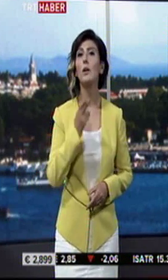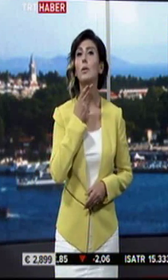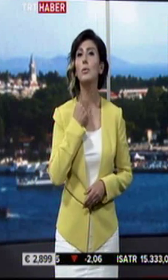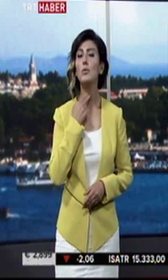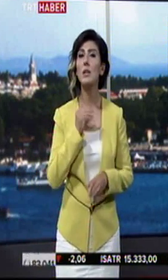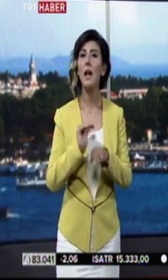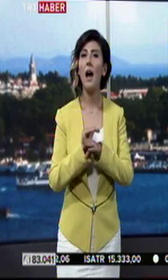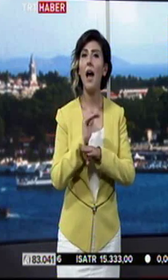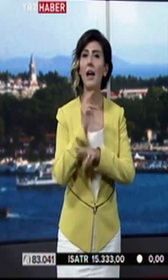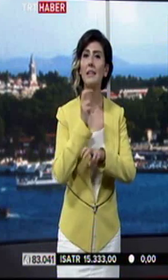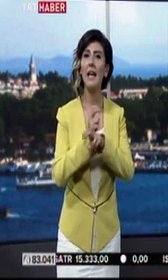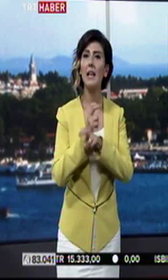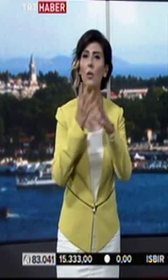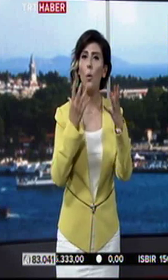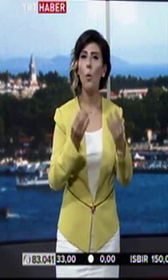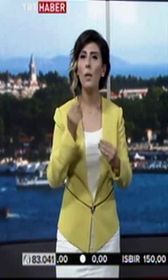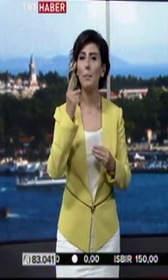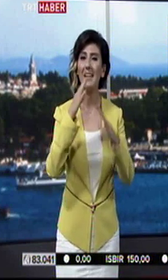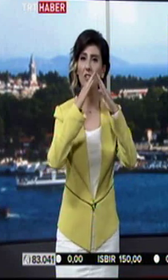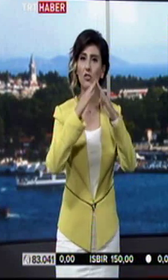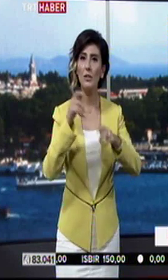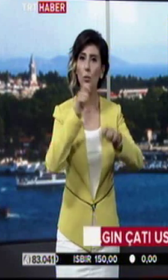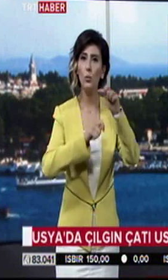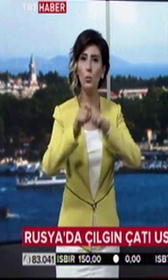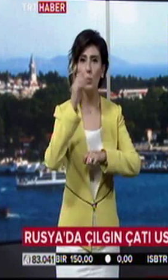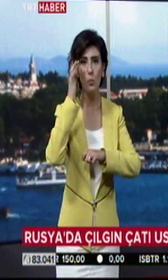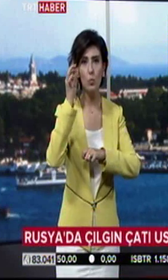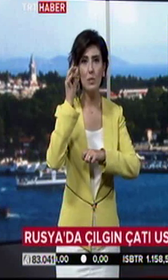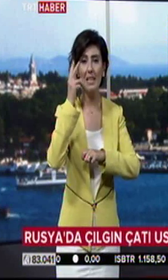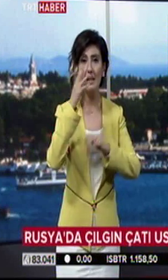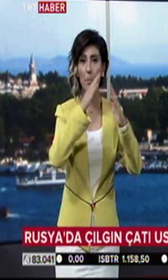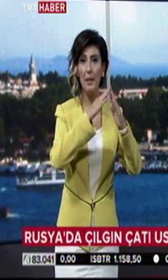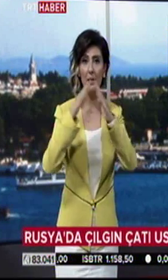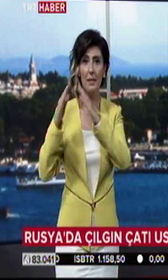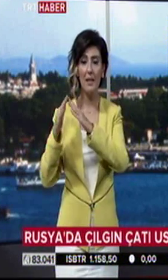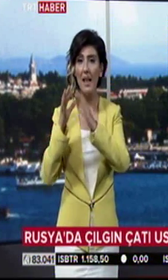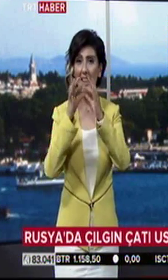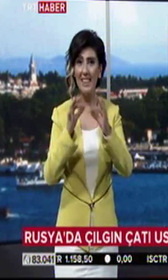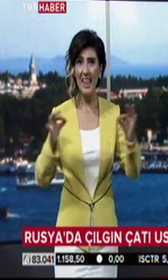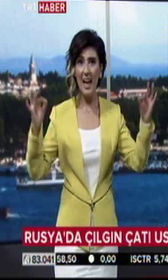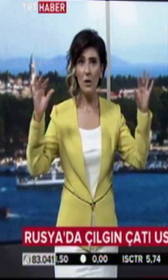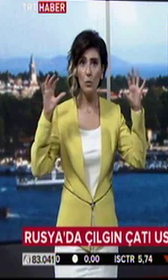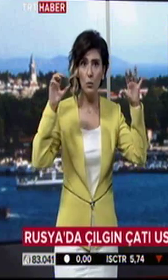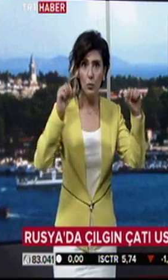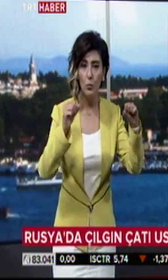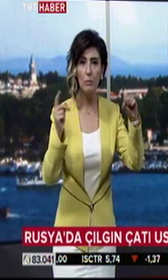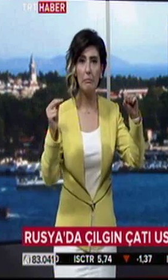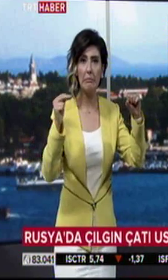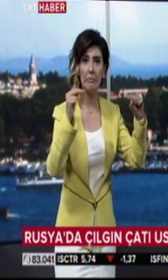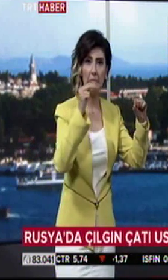Rusya'da hayatını tehlikeye atan bir çatı ustası iki bina arasındaki tellere tutunarak karşıya geçti. Hiçbir güvenlik